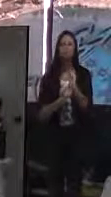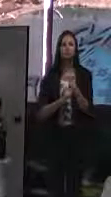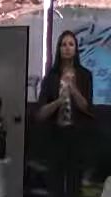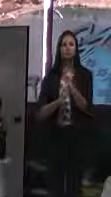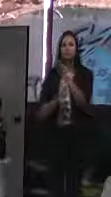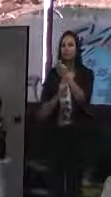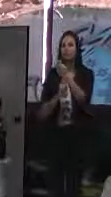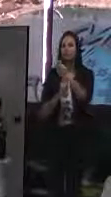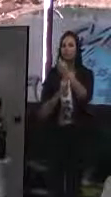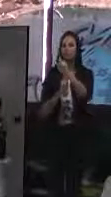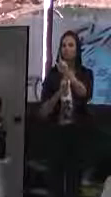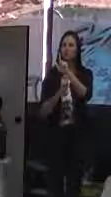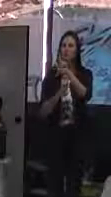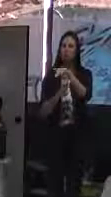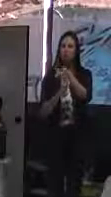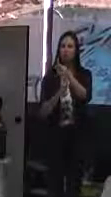Valec.